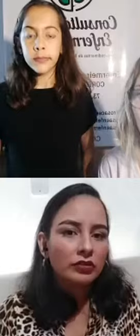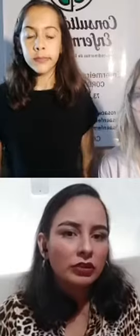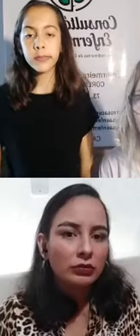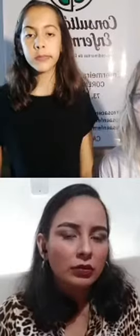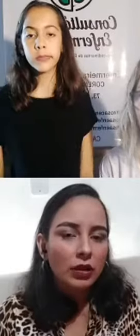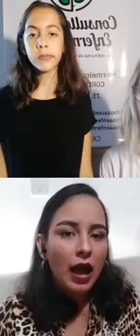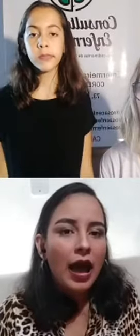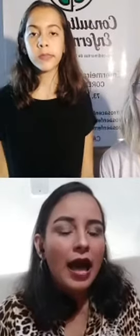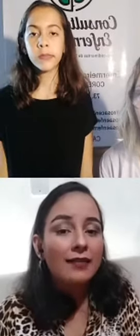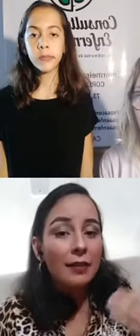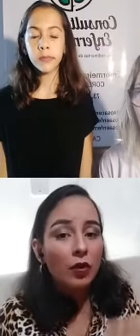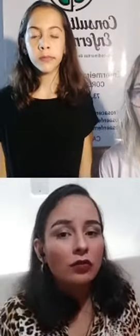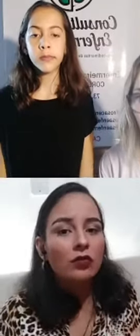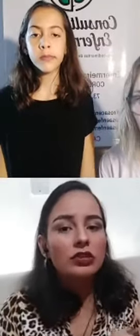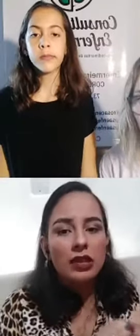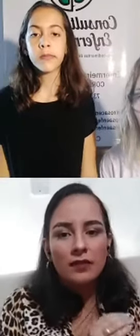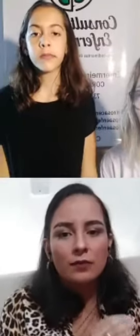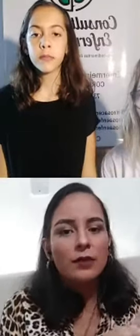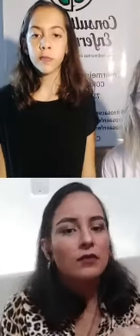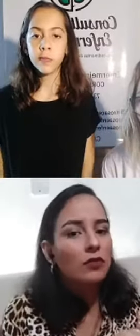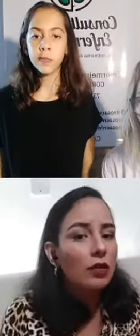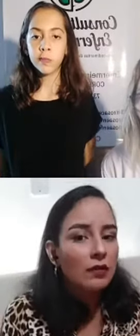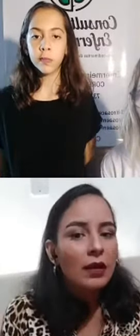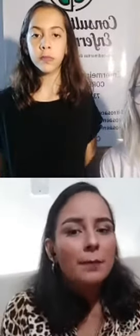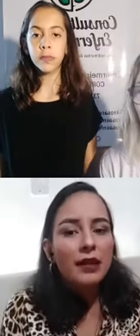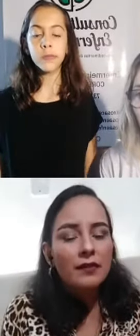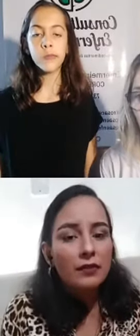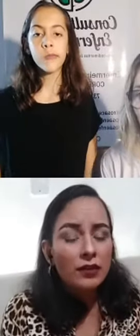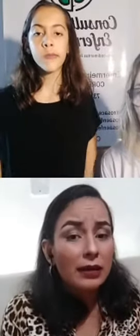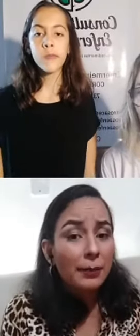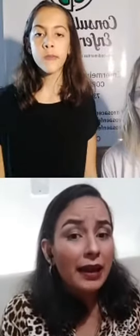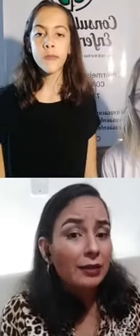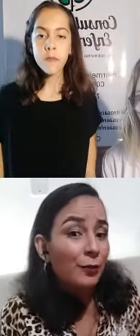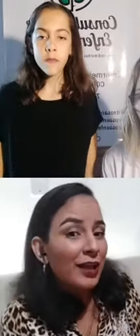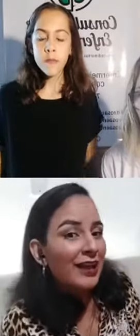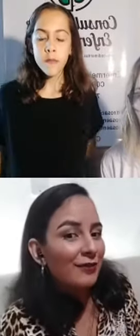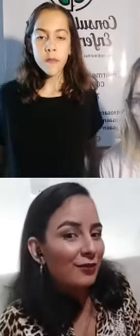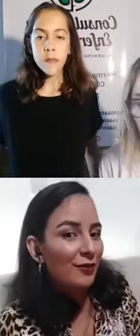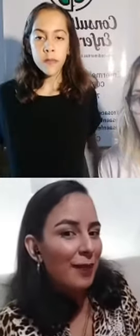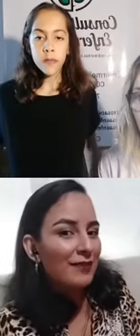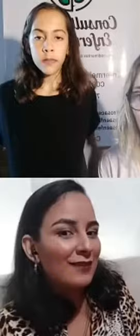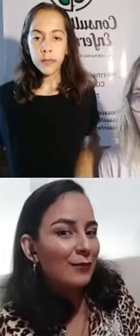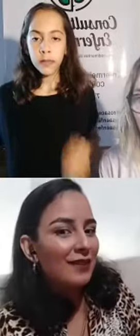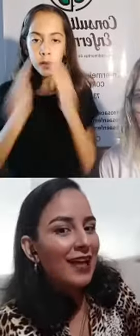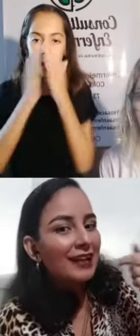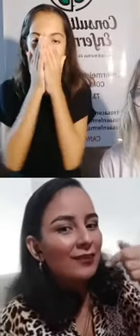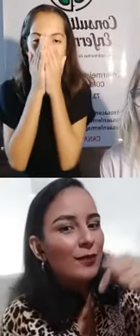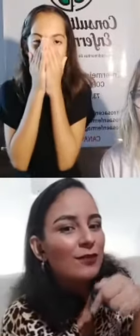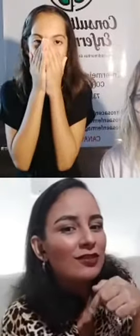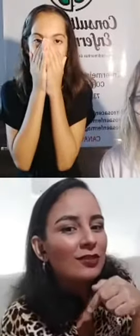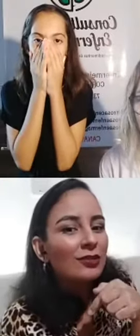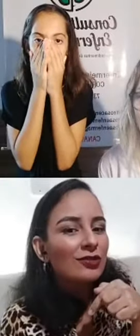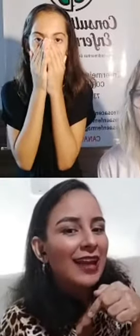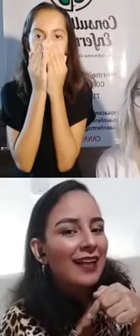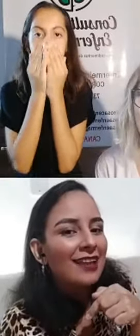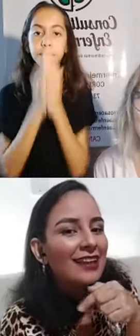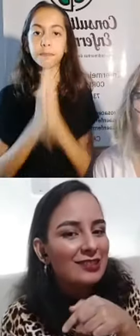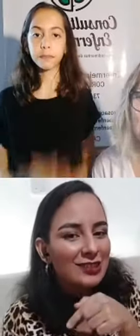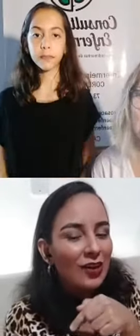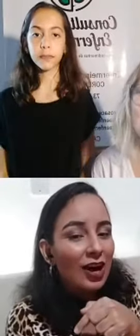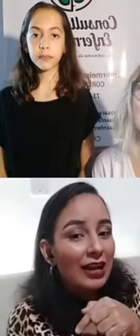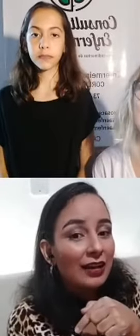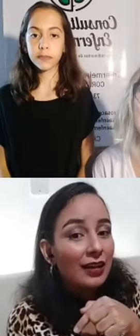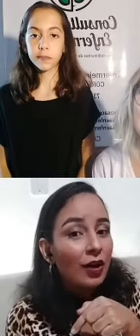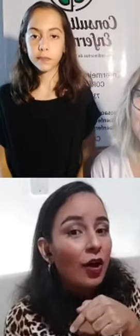qualquer jeito. As emoções dessas pessoas precisam ser trabalhadas, porque é preciso pensar que essas pessoas estão dentro de casa. Aí a